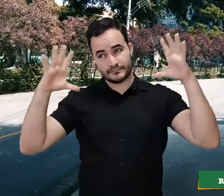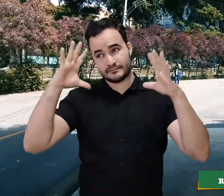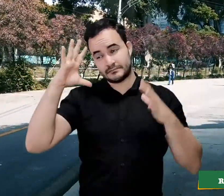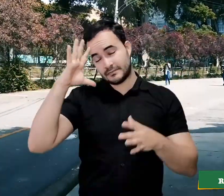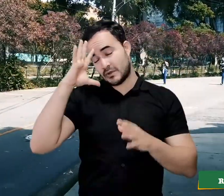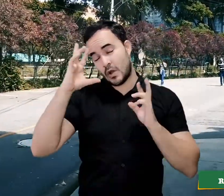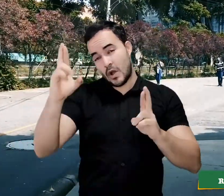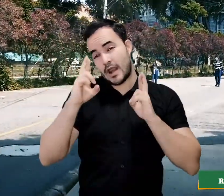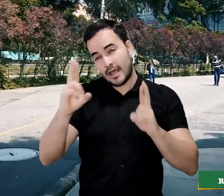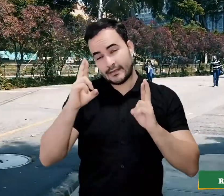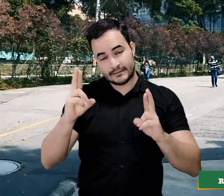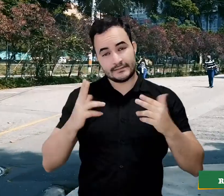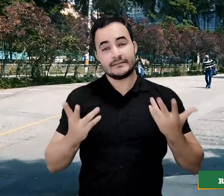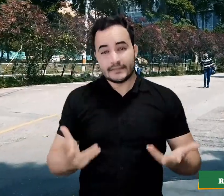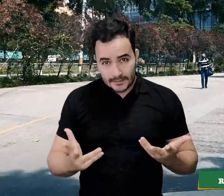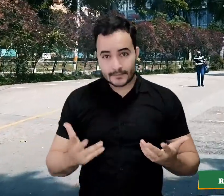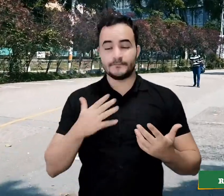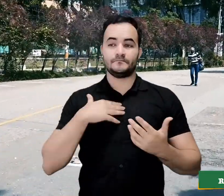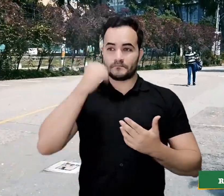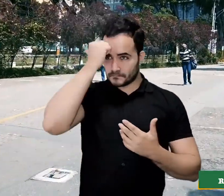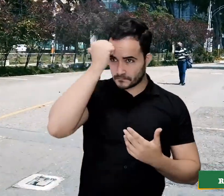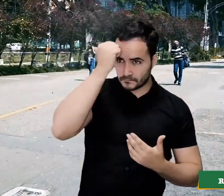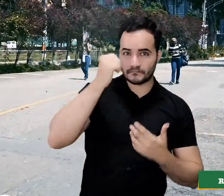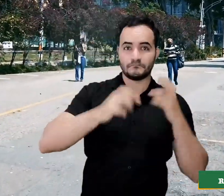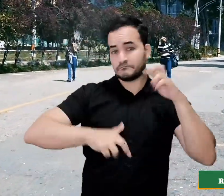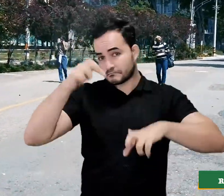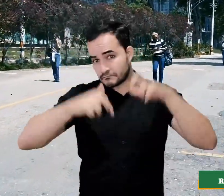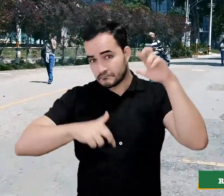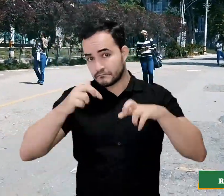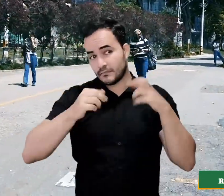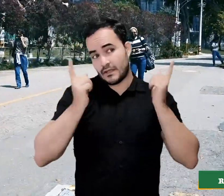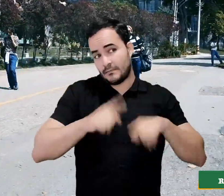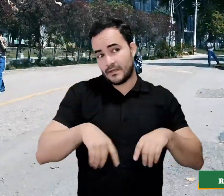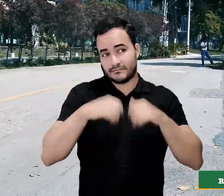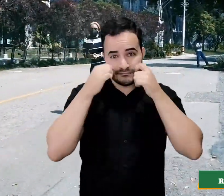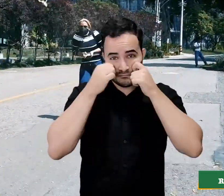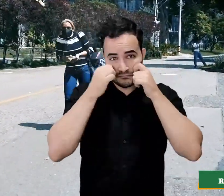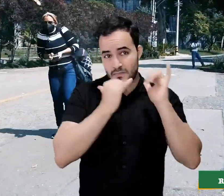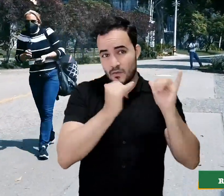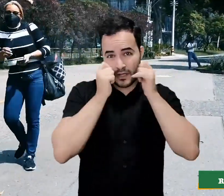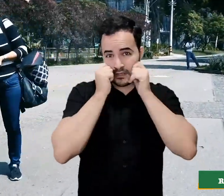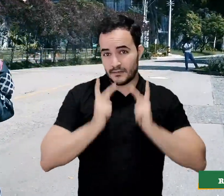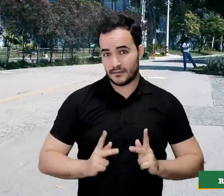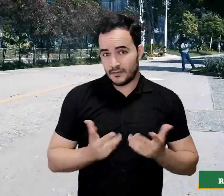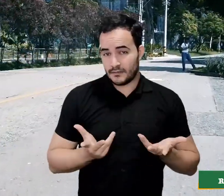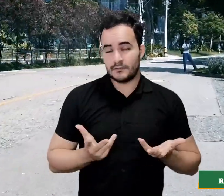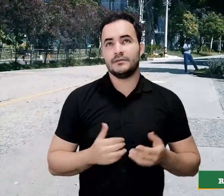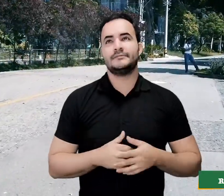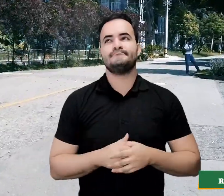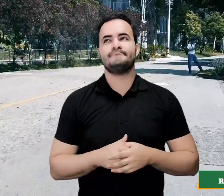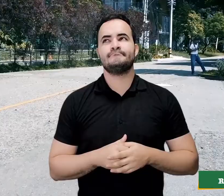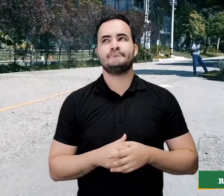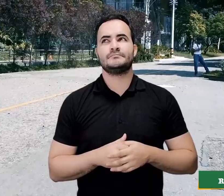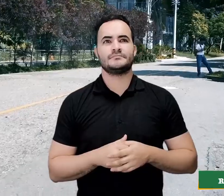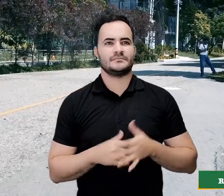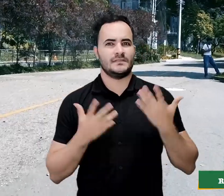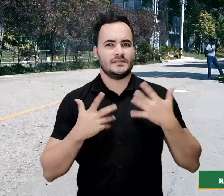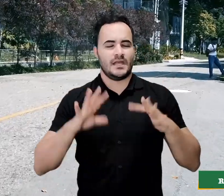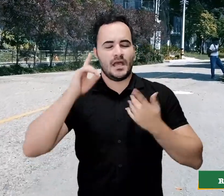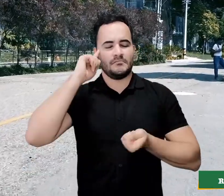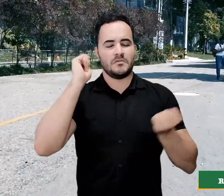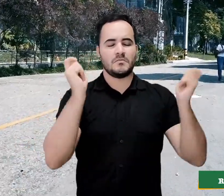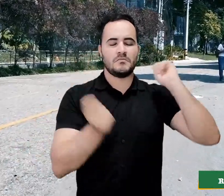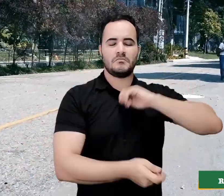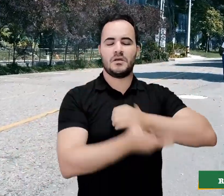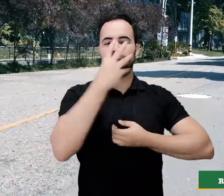que los profesores como profesionales y claro como seres humanos tuvieran pues ya la capacidad